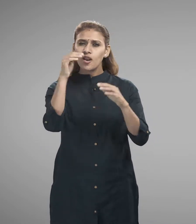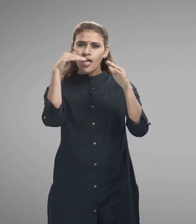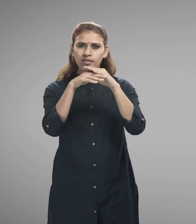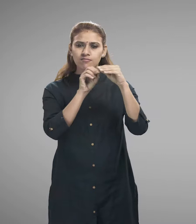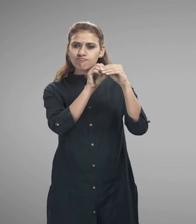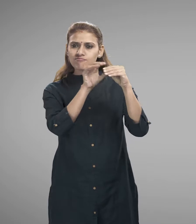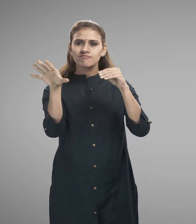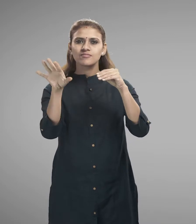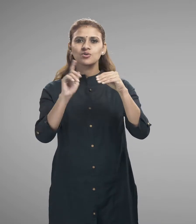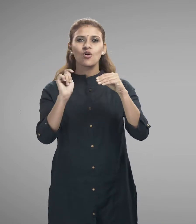मूत्रमार्ग,